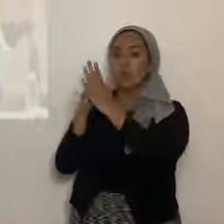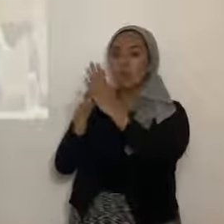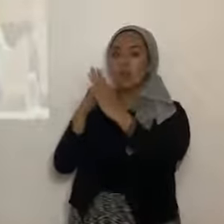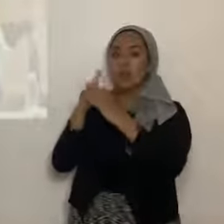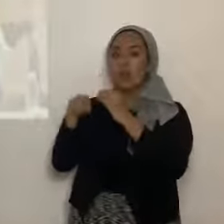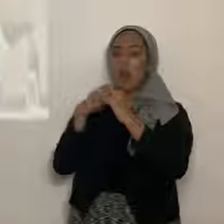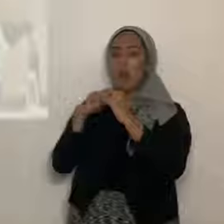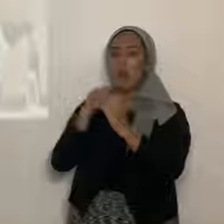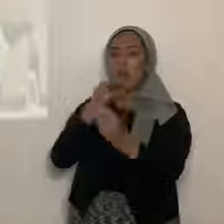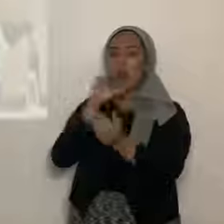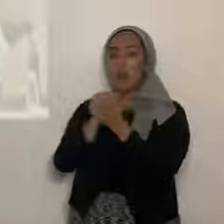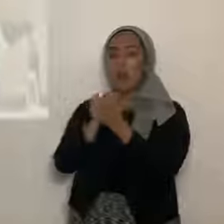de Moisés.